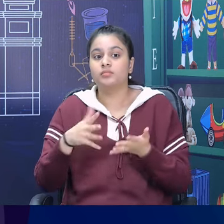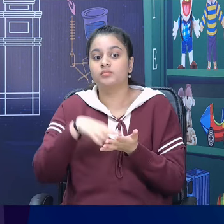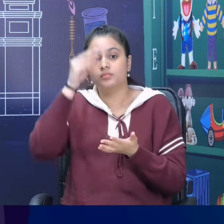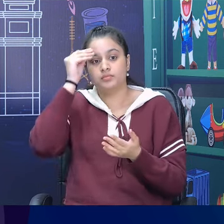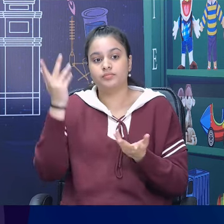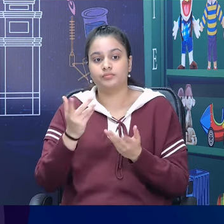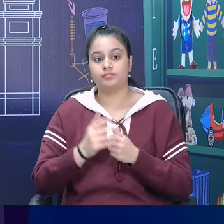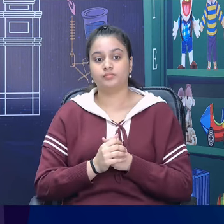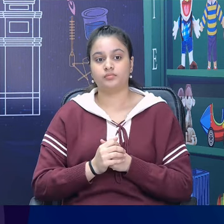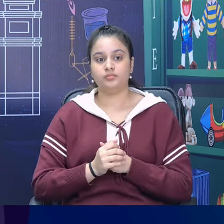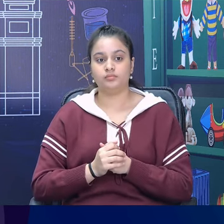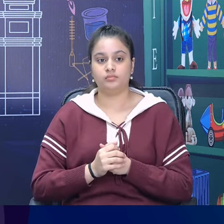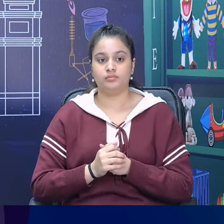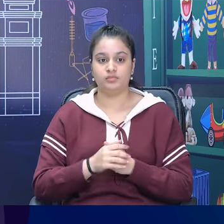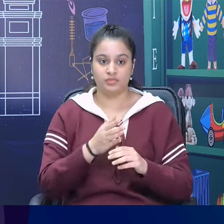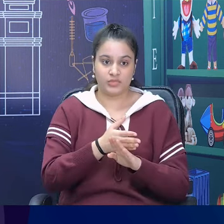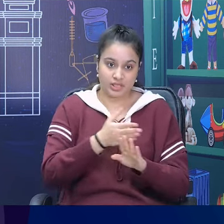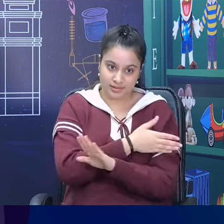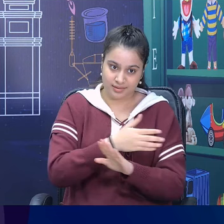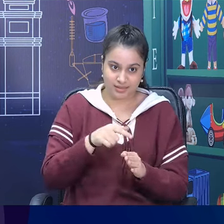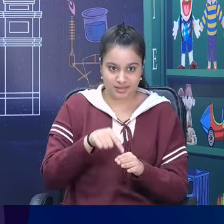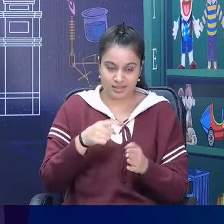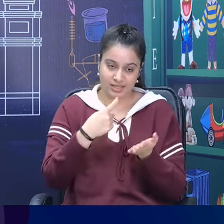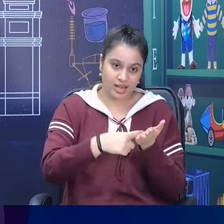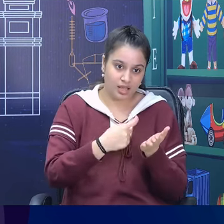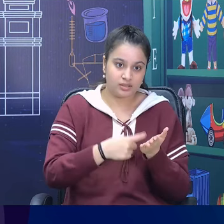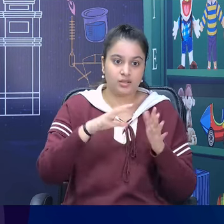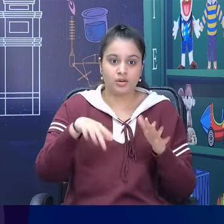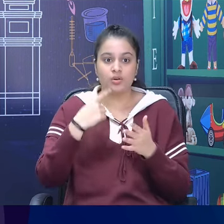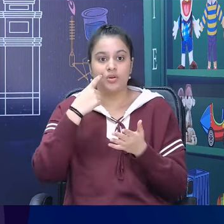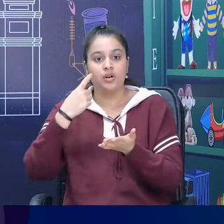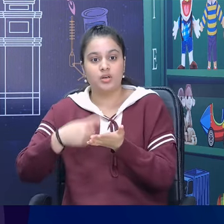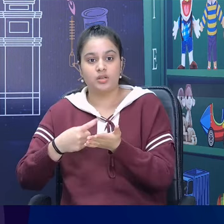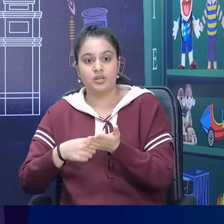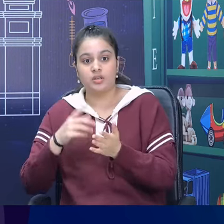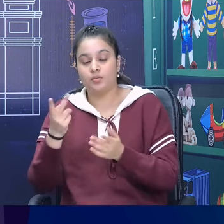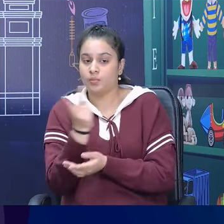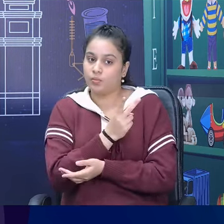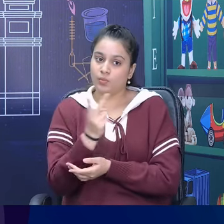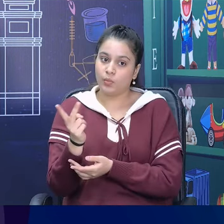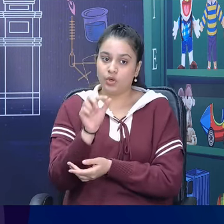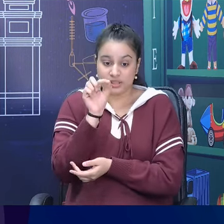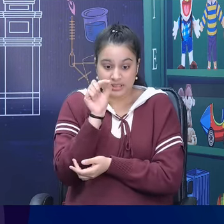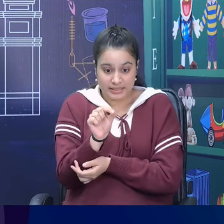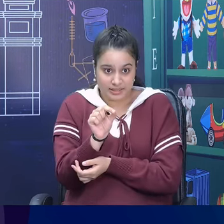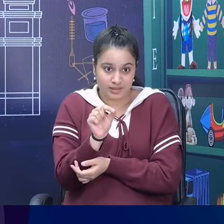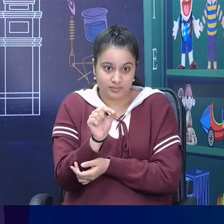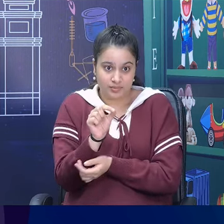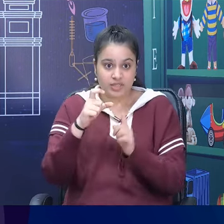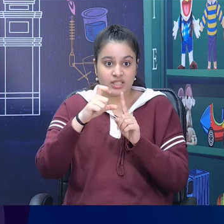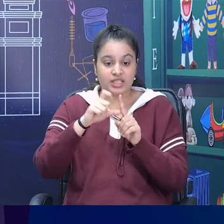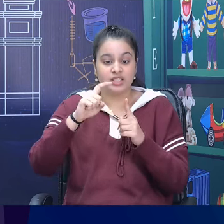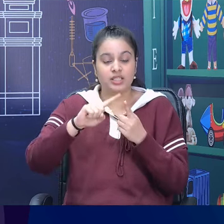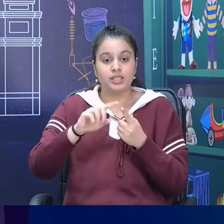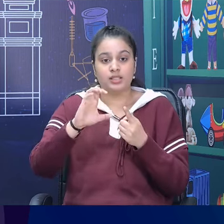हम जैसे हमने अभी स्टार्टिंग में बात करी थी कि हम रेशनल और रेशनल नंबर को डेसीमल एक्सपेंशन के बेसिस पर भी फाइंड आउट कर सकते हैं कि